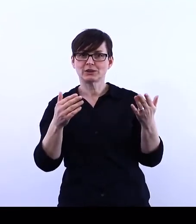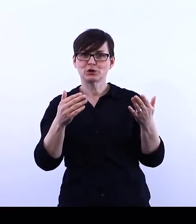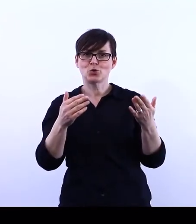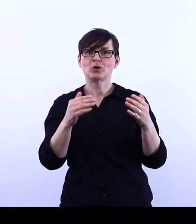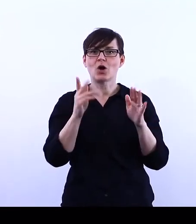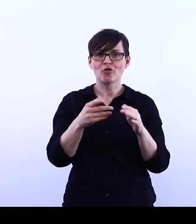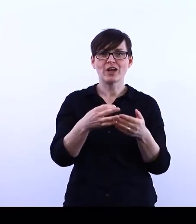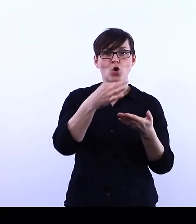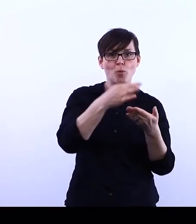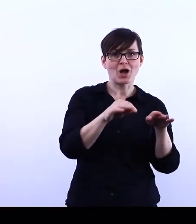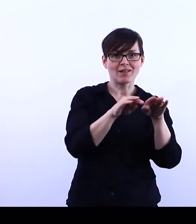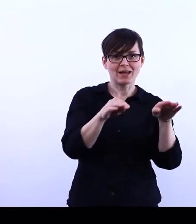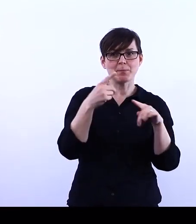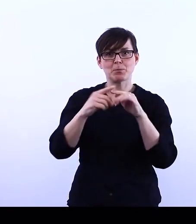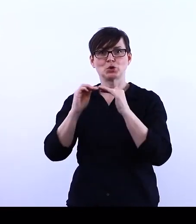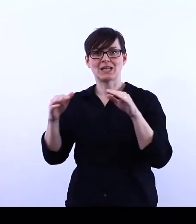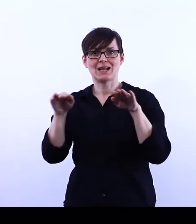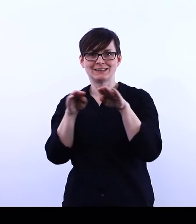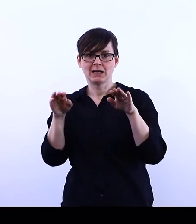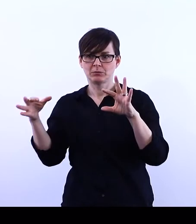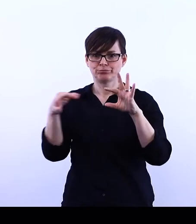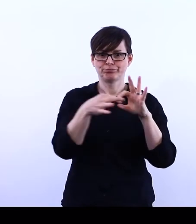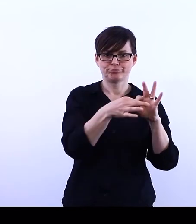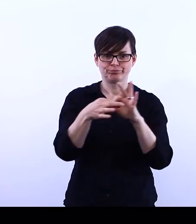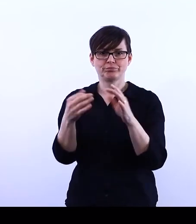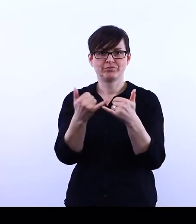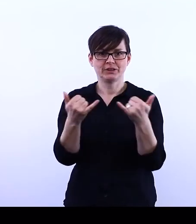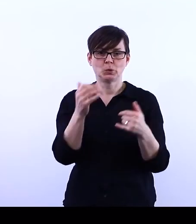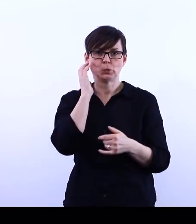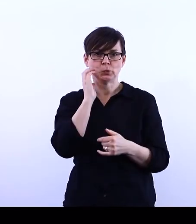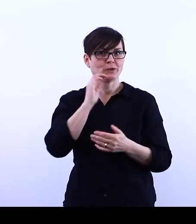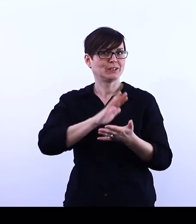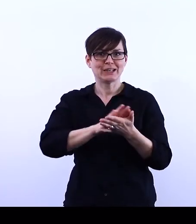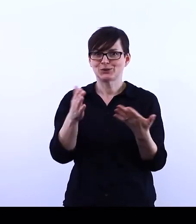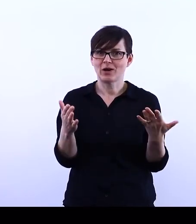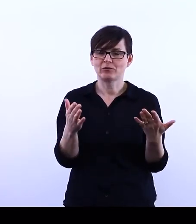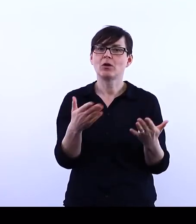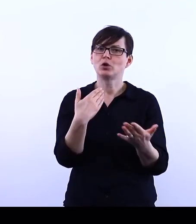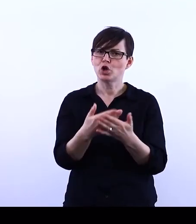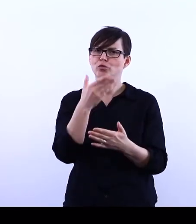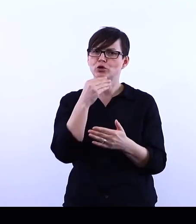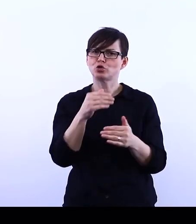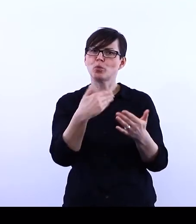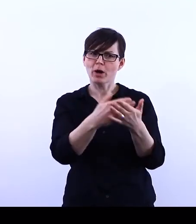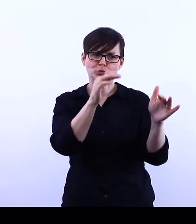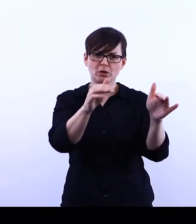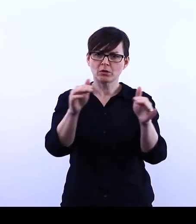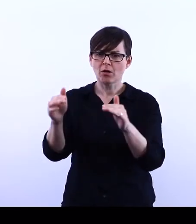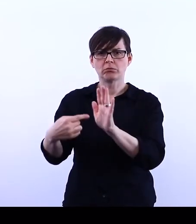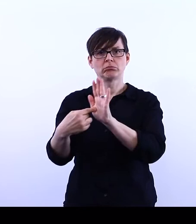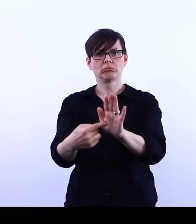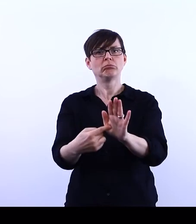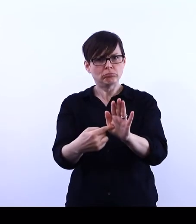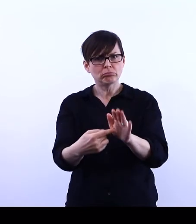und kommunaler Ebene geht. Aber genau, umso schöner, wenn man dann da einfach auch zeigen kann, dass man einfach auch mal